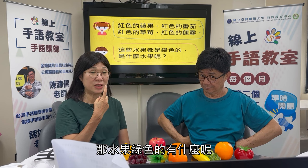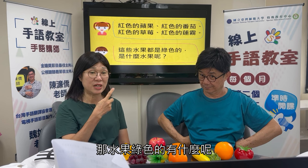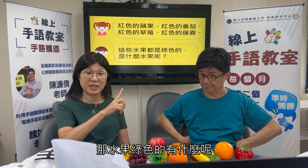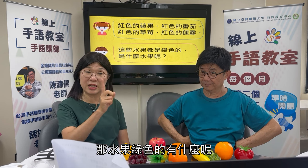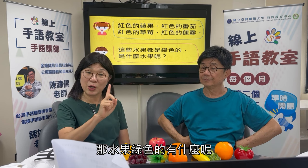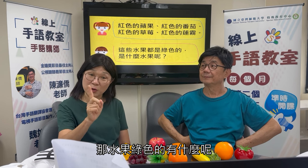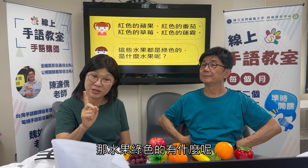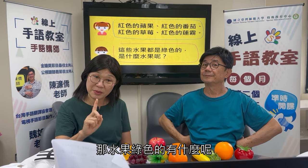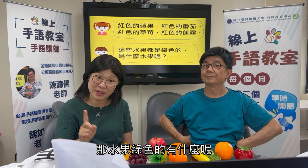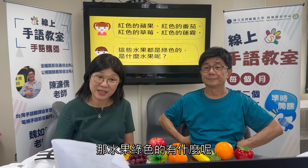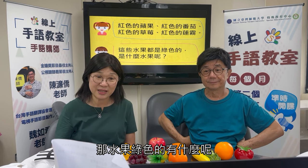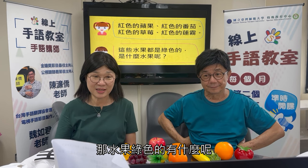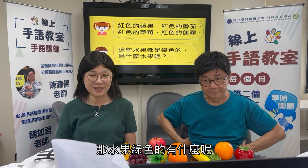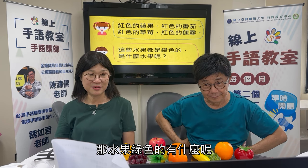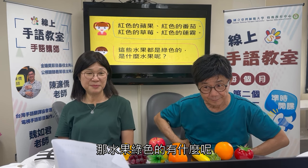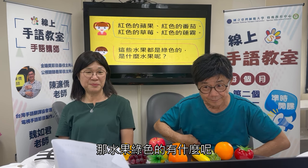的有什么呢？